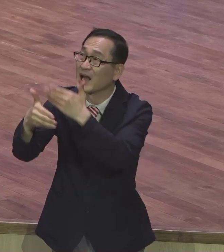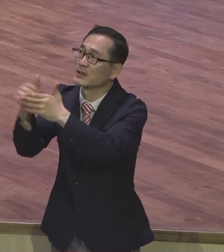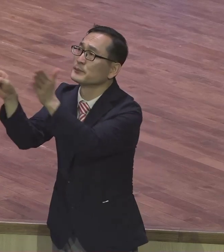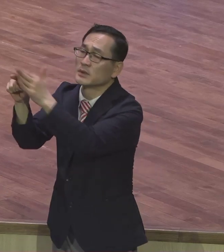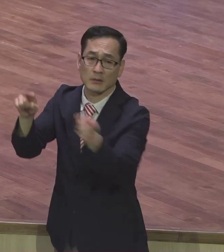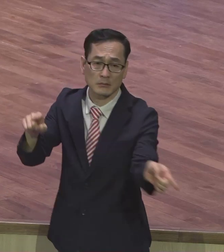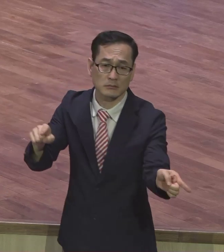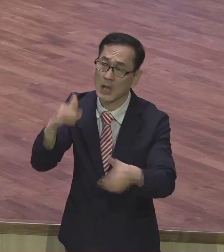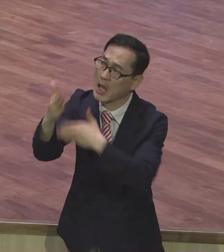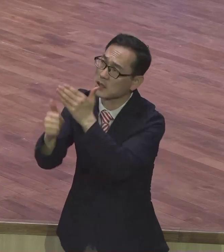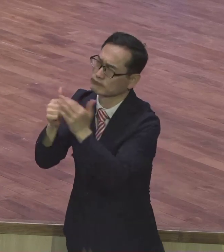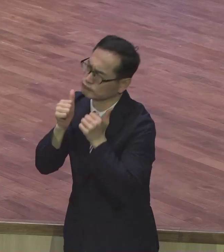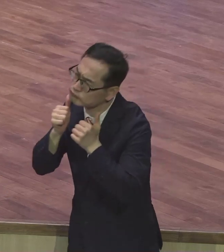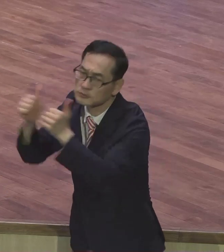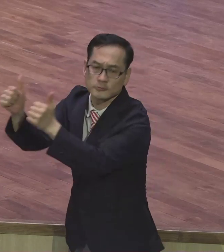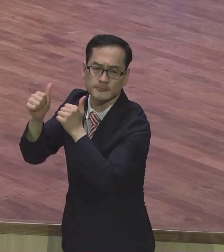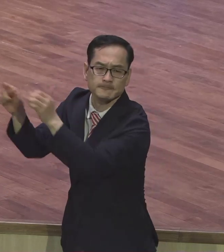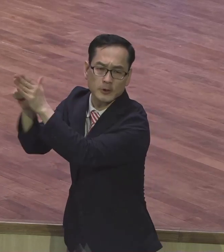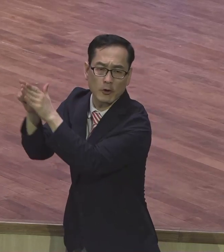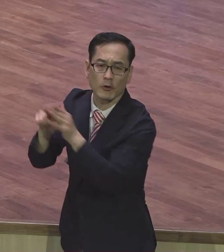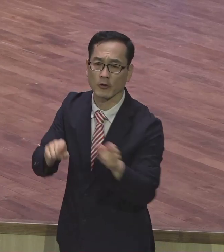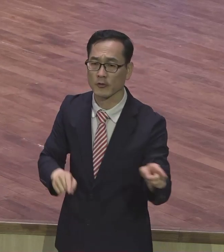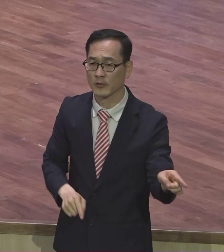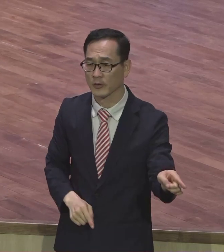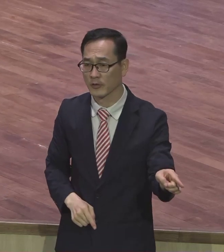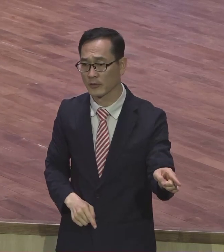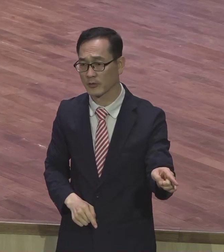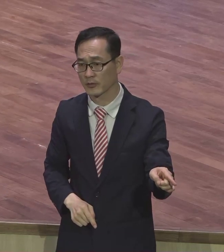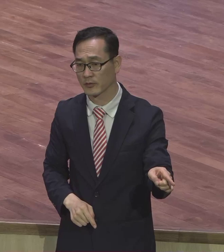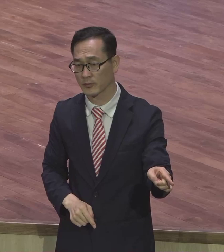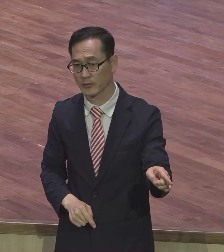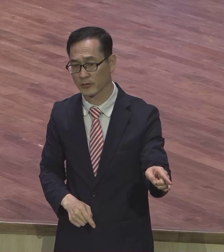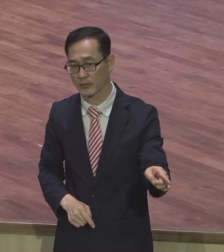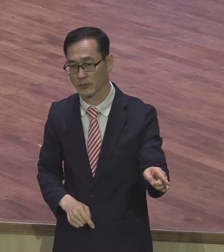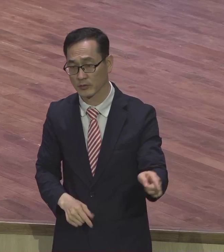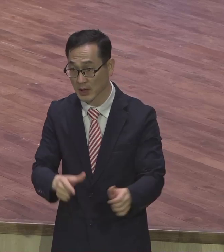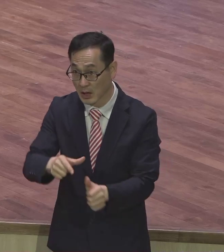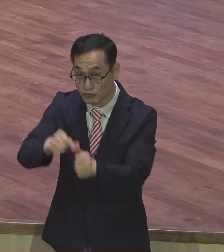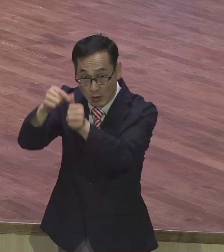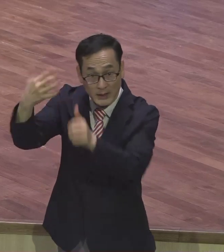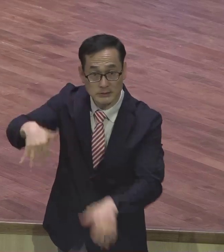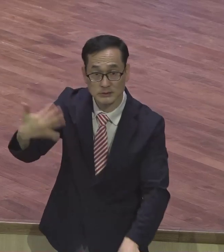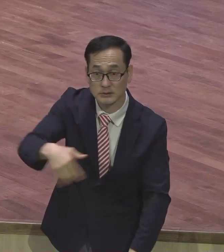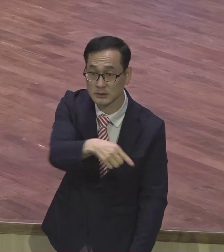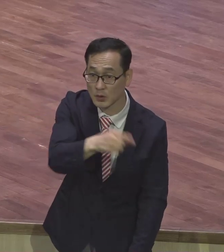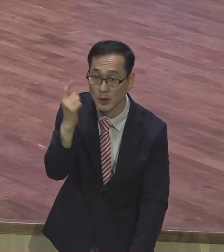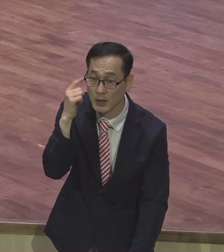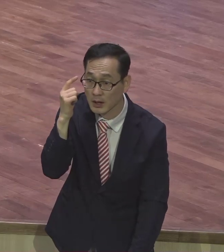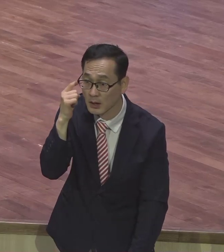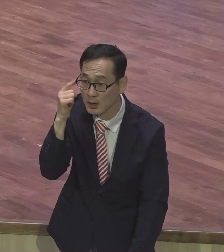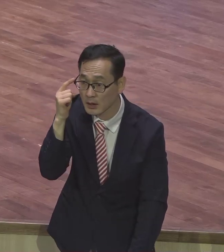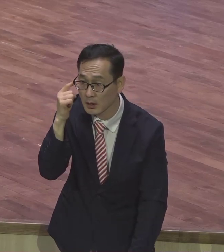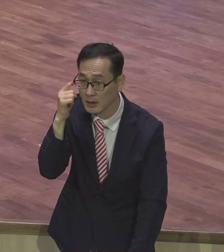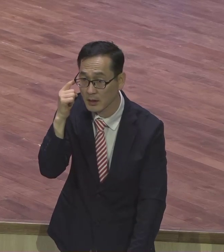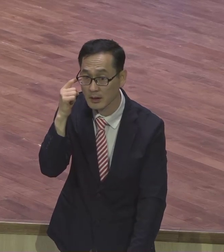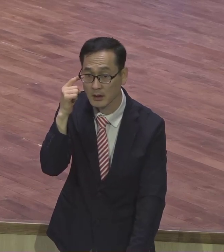이스라엘 백성들이 하나님을 믿는다고 하면서 구원을 받지 못하는 이유가 뭐냐